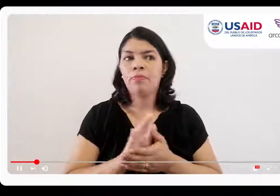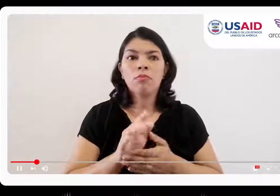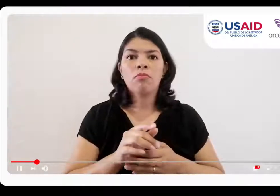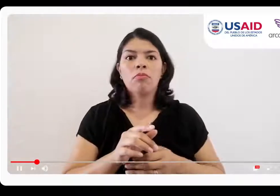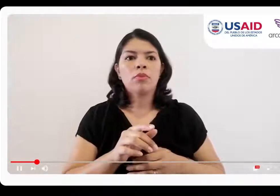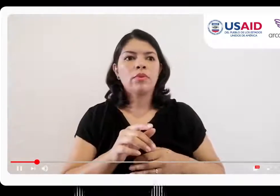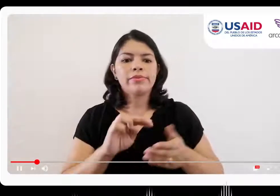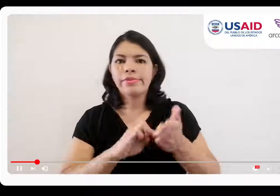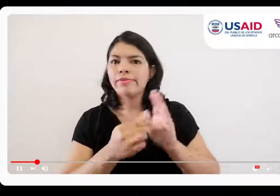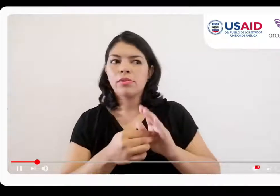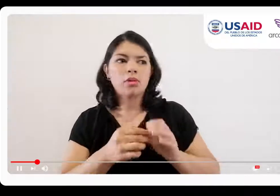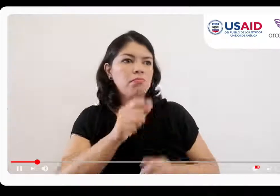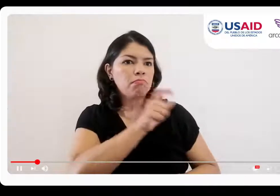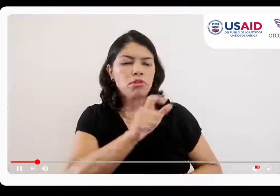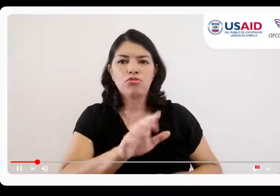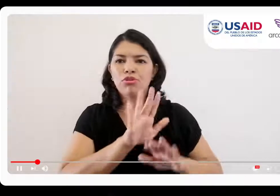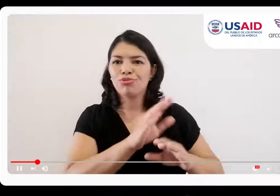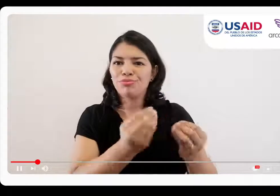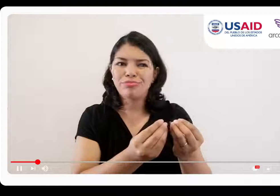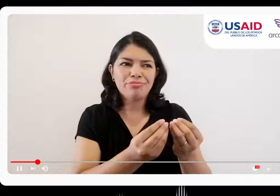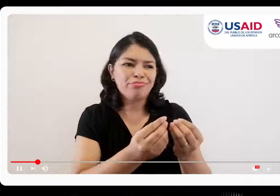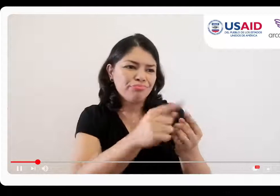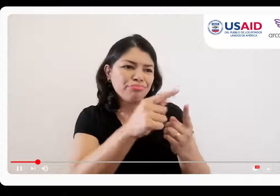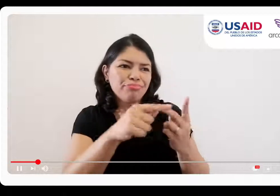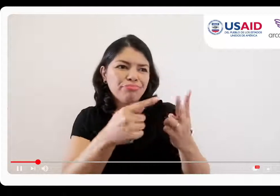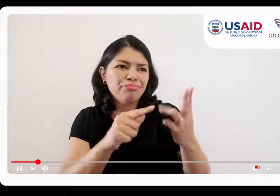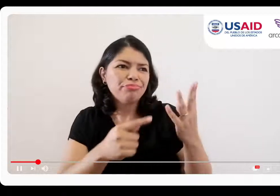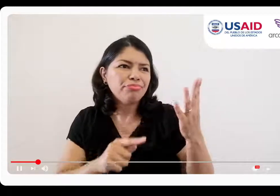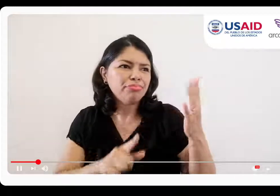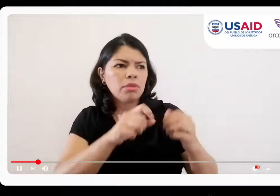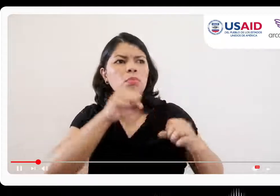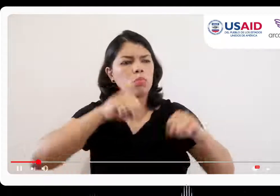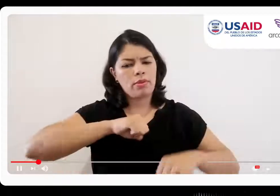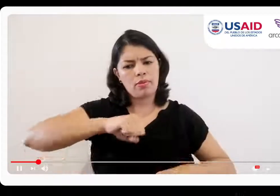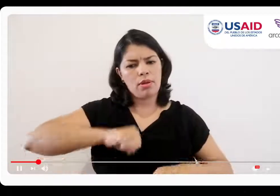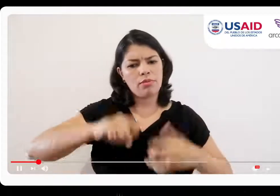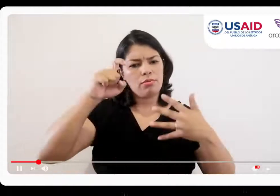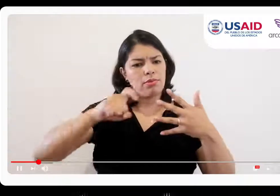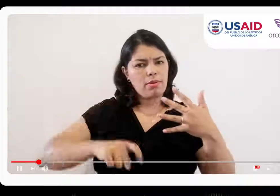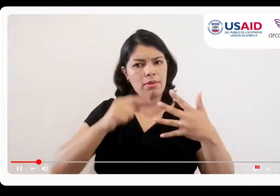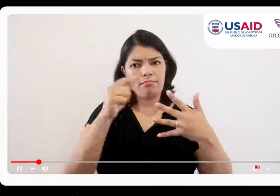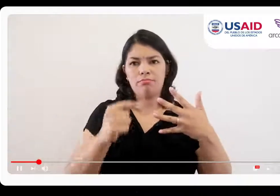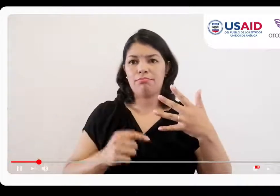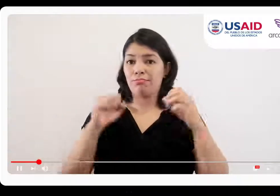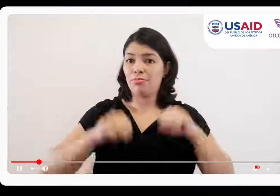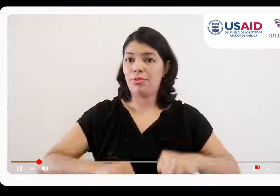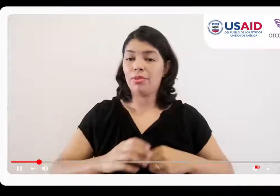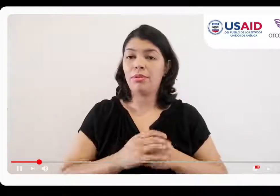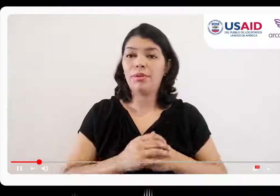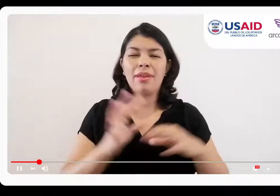las personas desde su diversidad puedan ejercer sus derechos y deberes. Enfoque territorial y